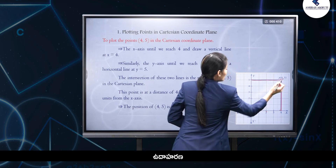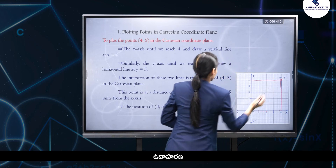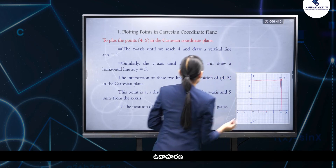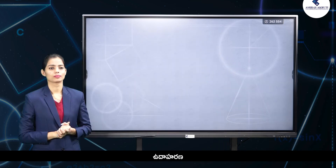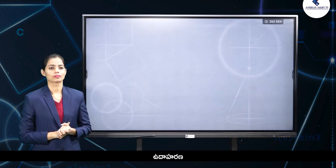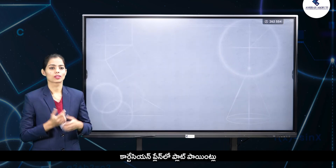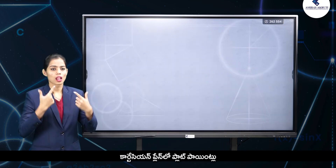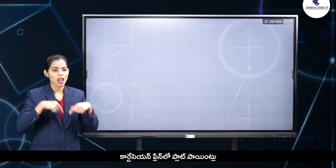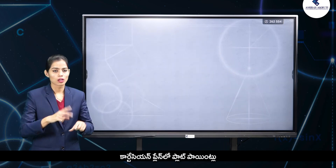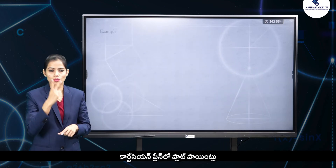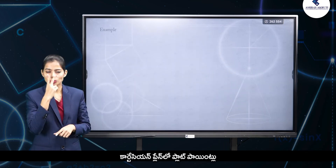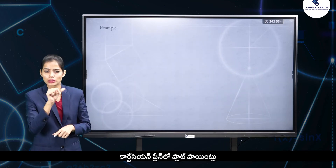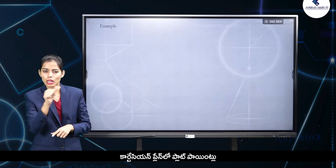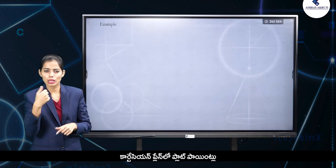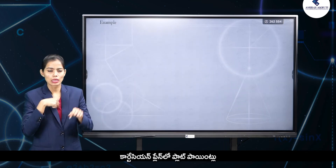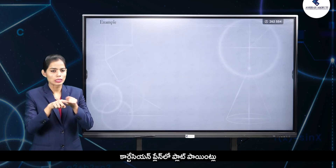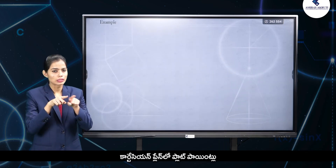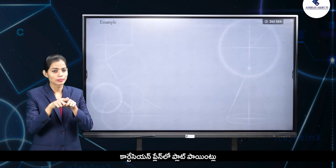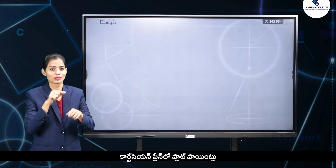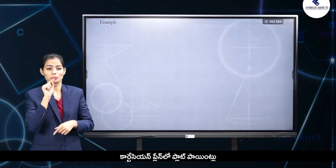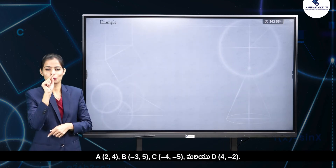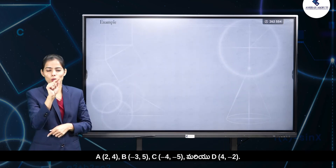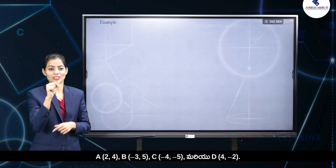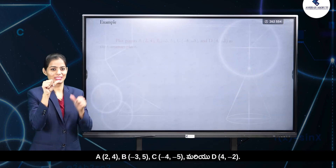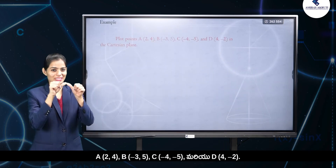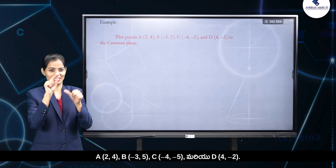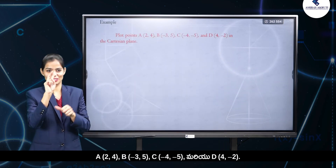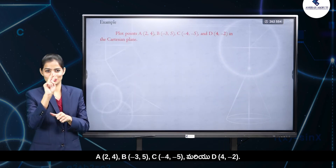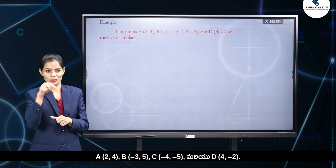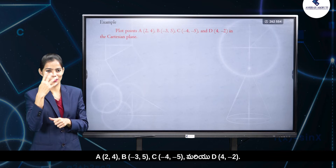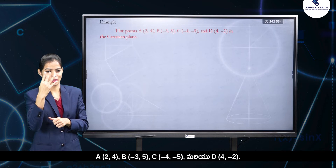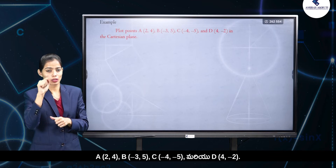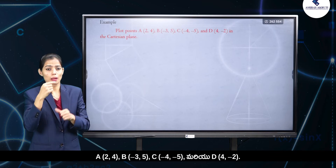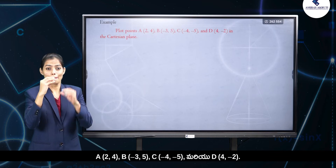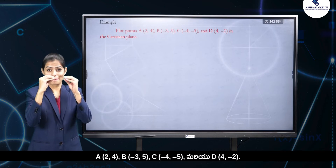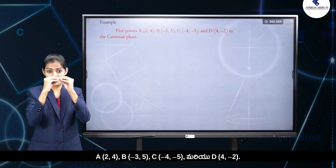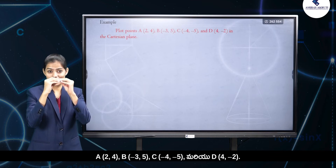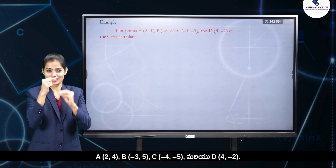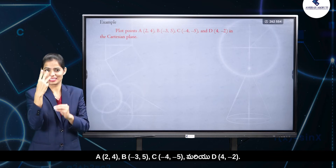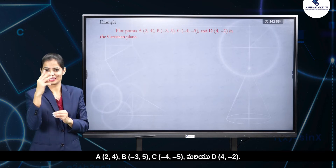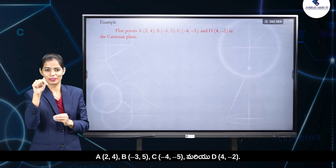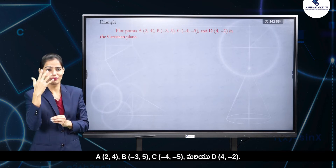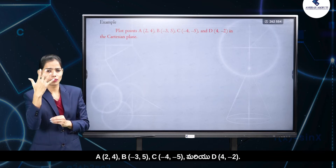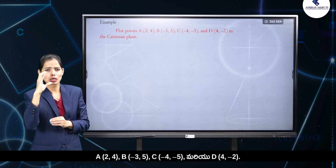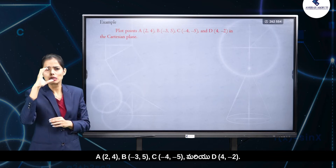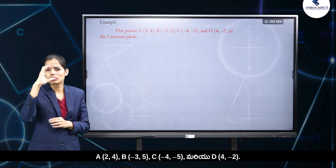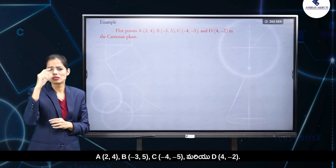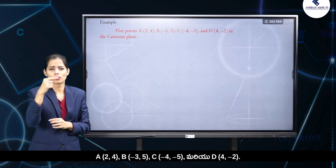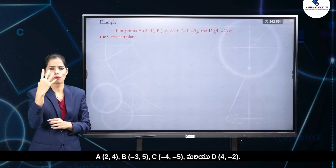ఉదాహరణ: కార్టీసియన్ ప్లేన్ ఫ్లాట్ పాయింట్లు A 2, 4, B -3, 5,